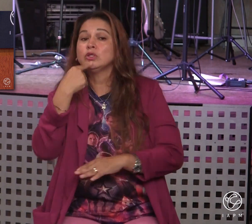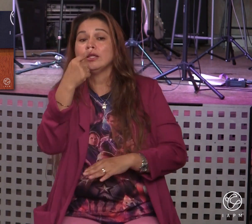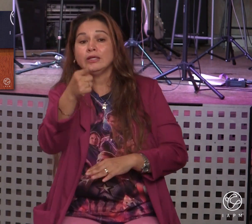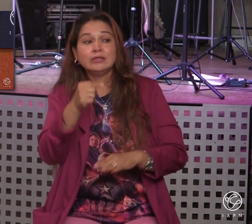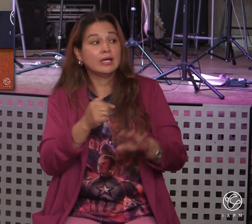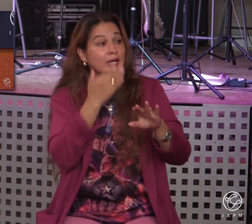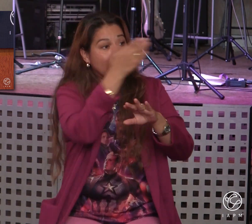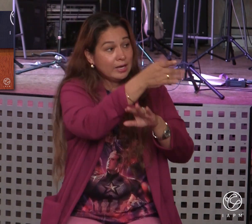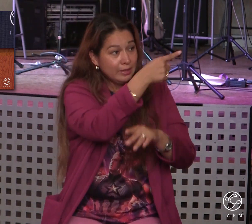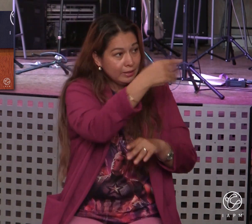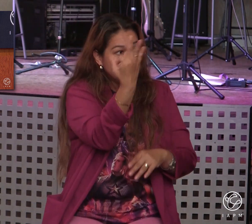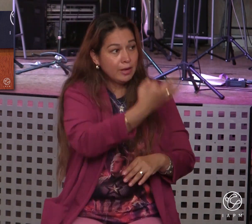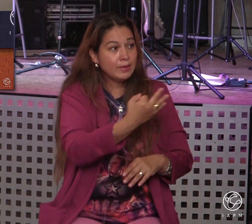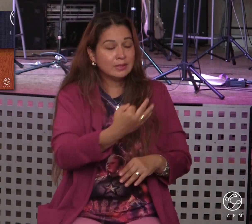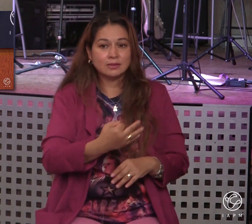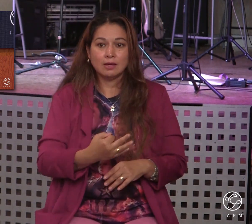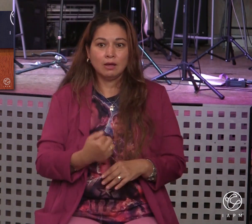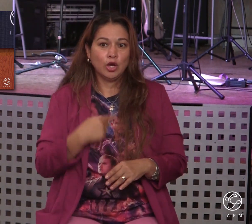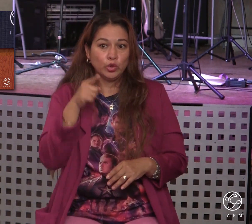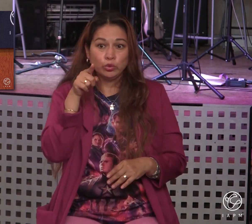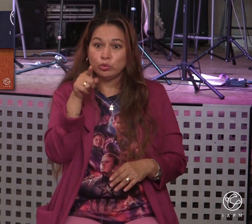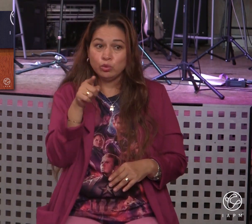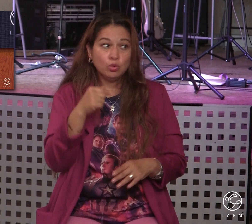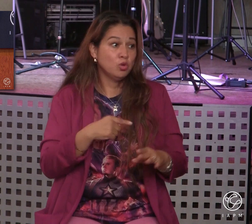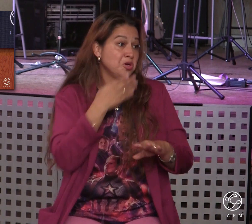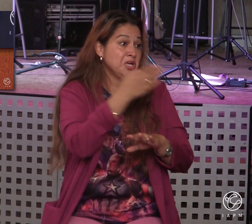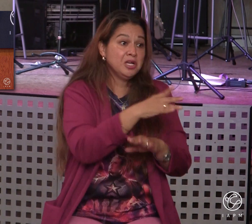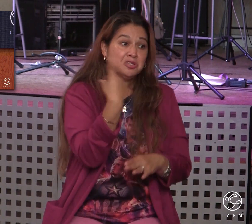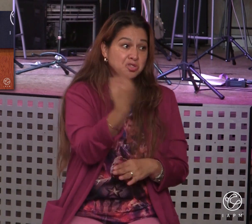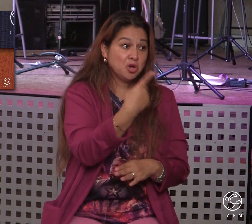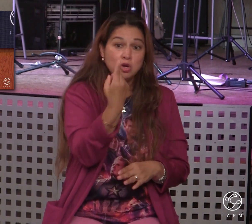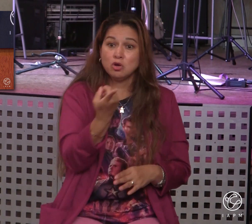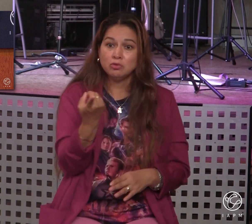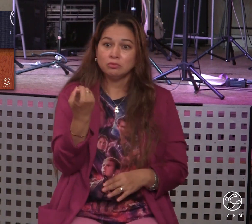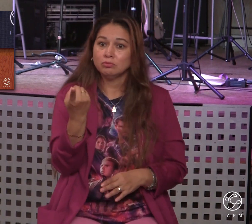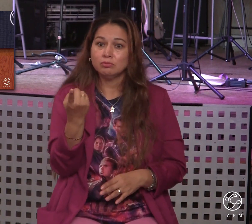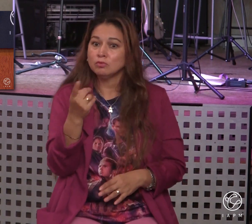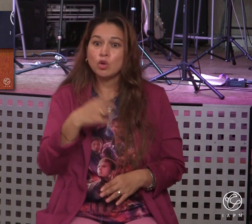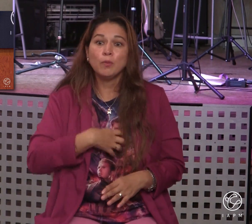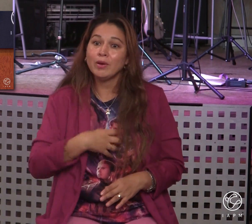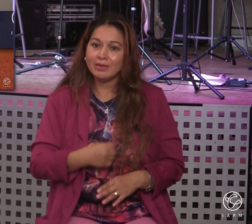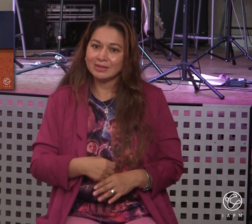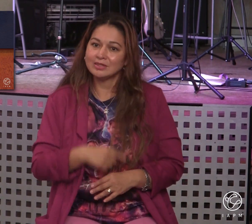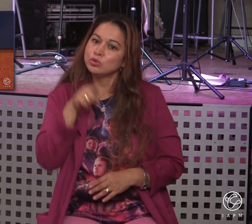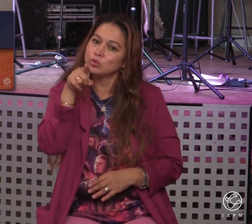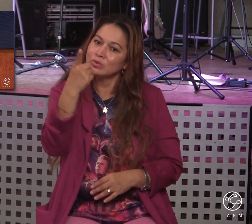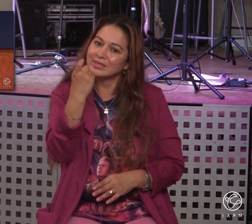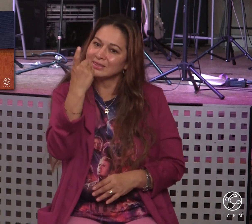ir. Jamás. Le necesito constantemente, le necesito.